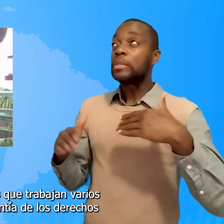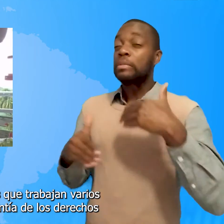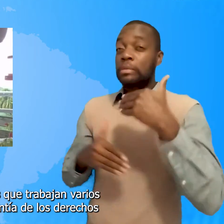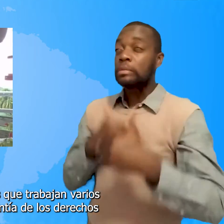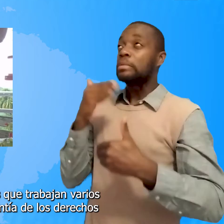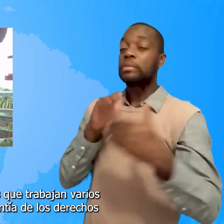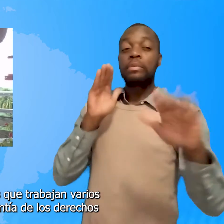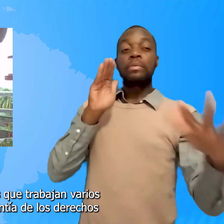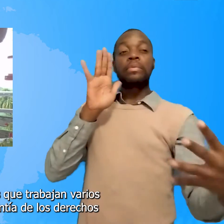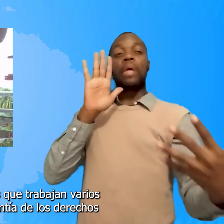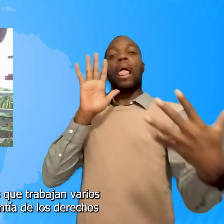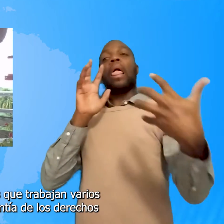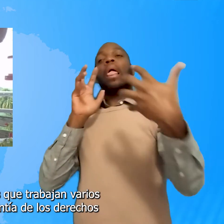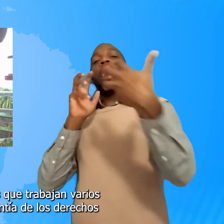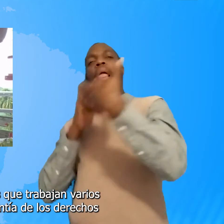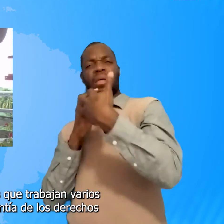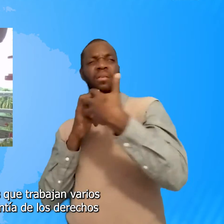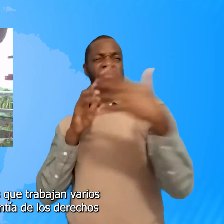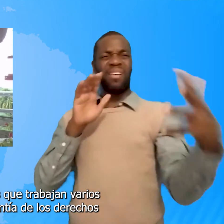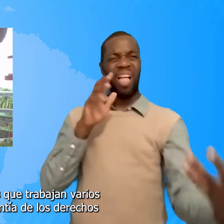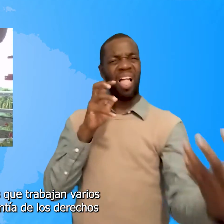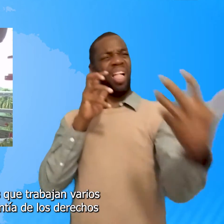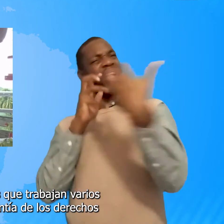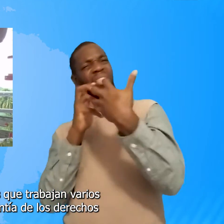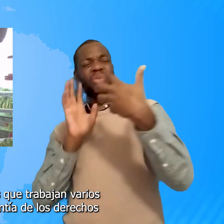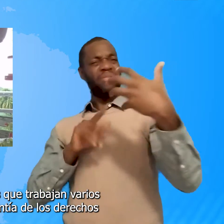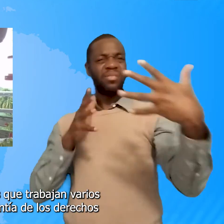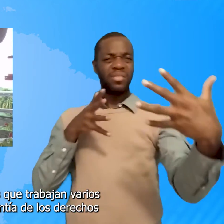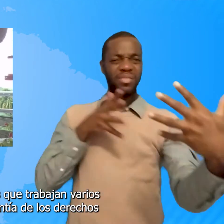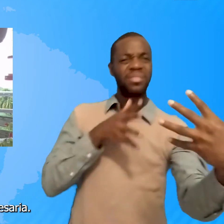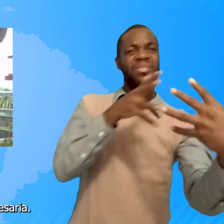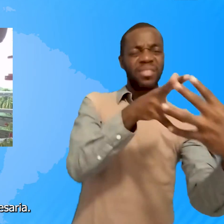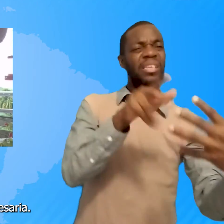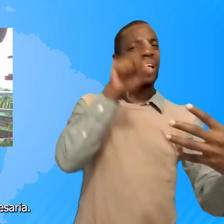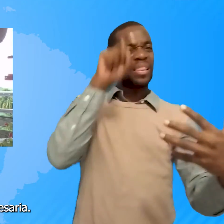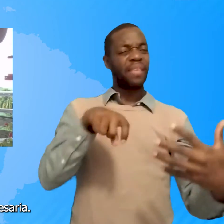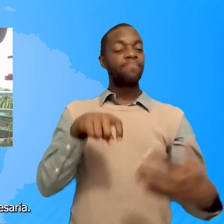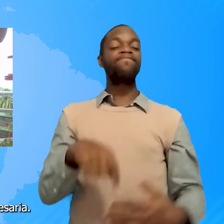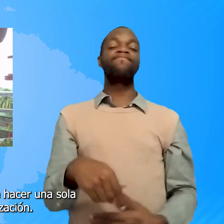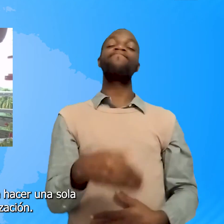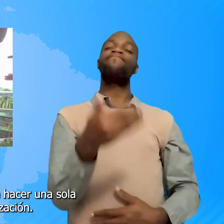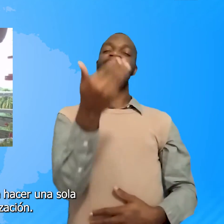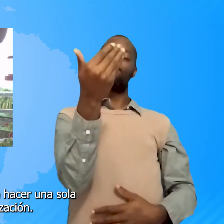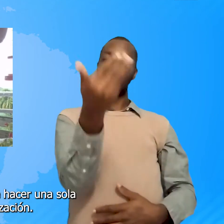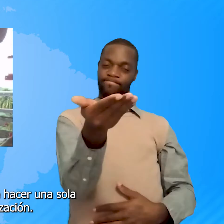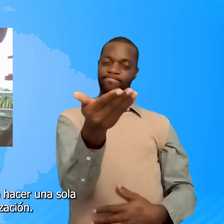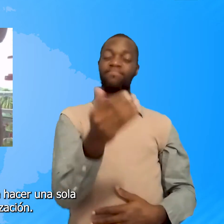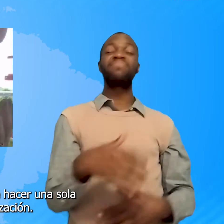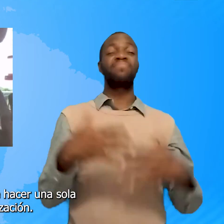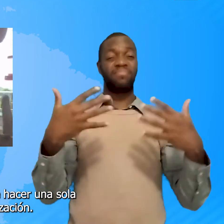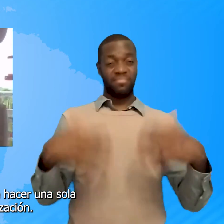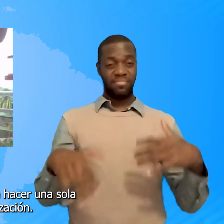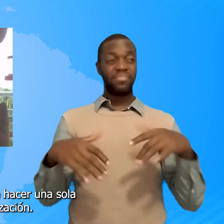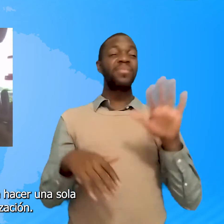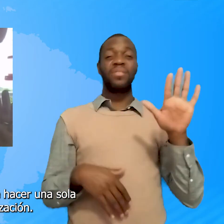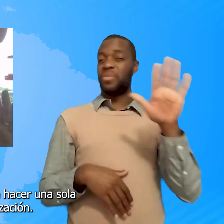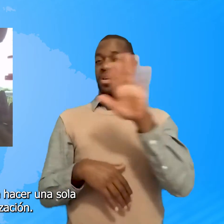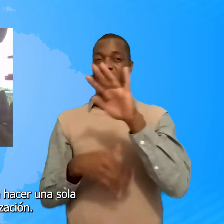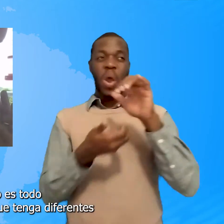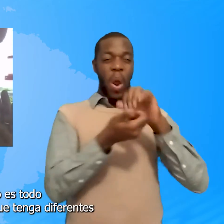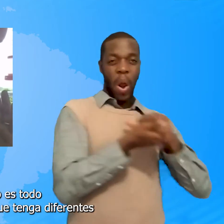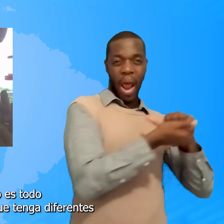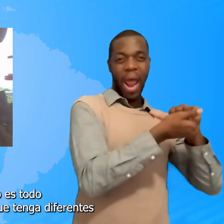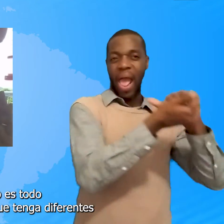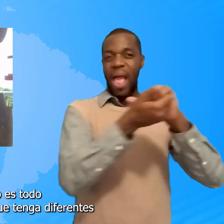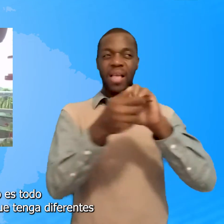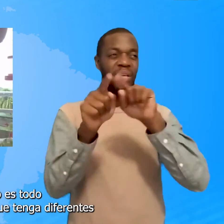entre organizaciones que trabajan varios aspectos de la garantía de los derechos es necesaria. Así no se puede hacer. Una sola